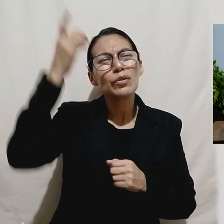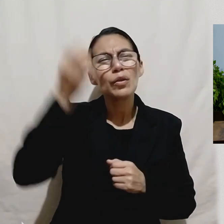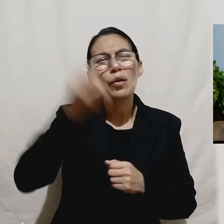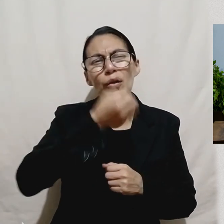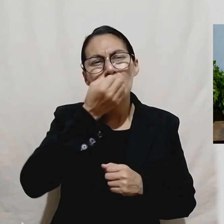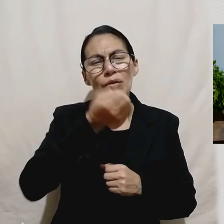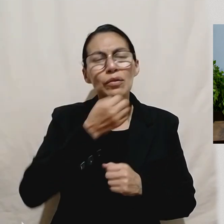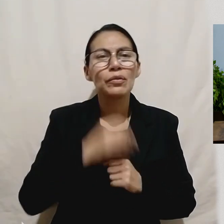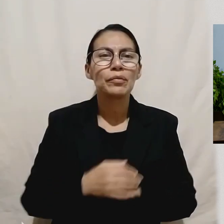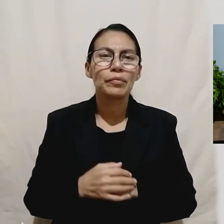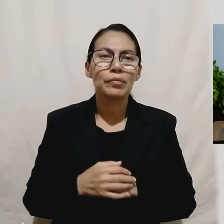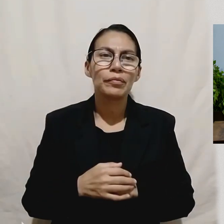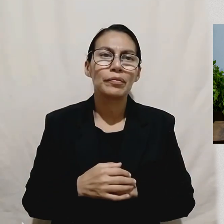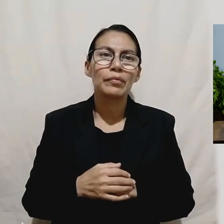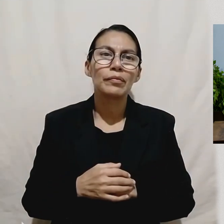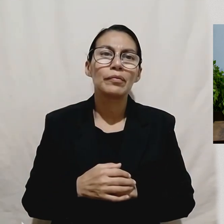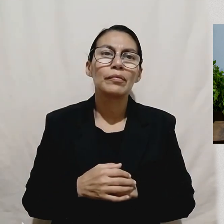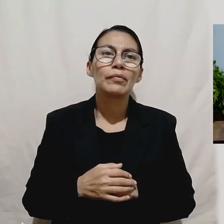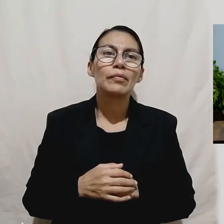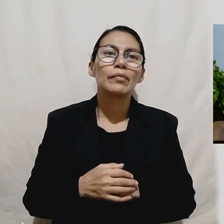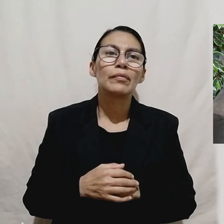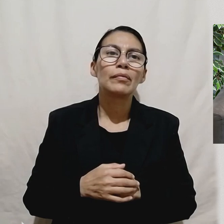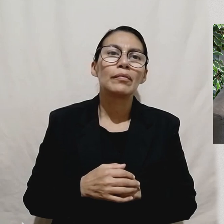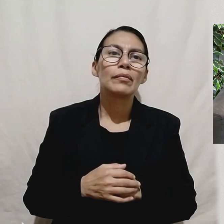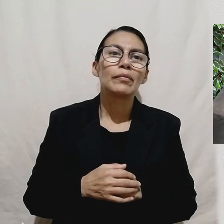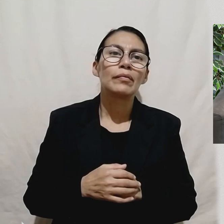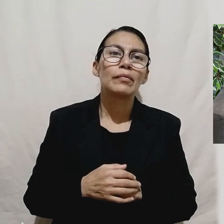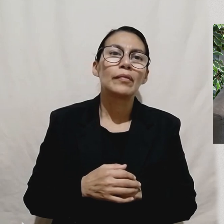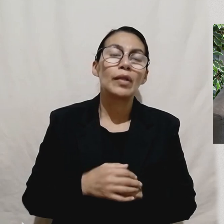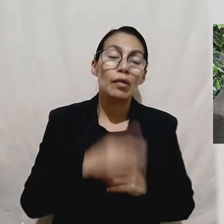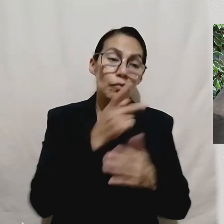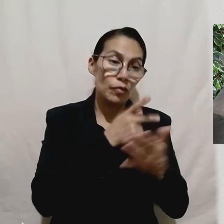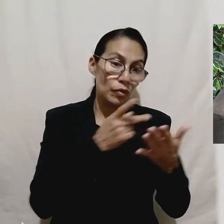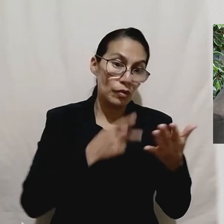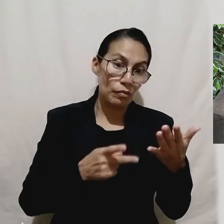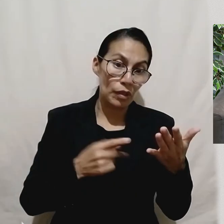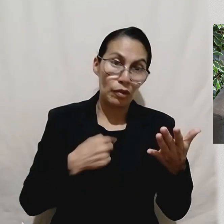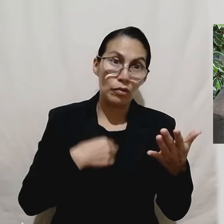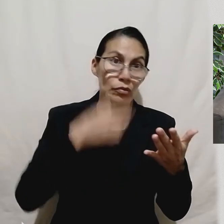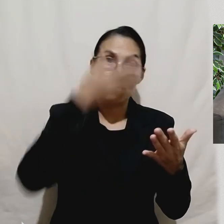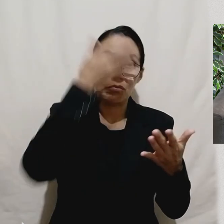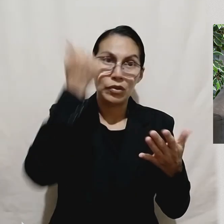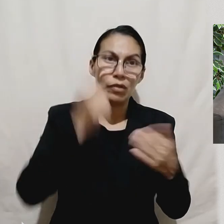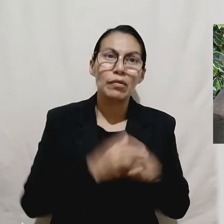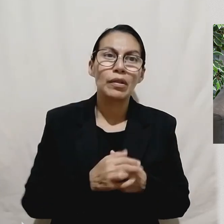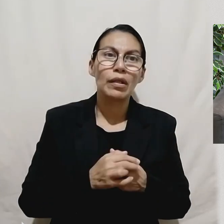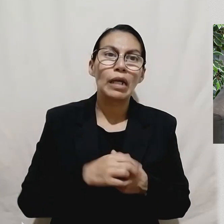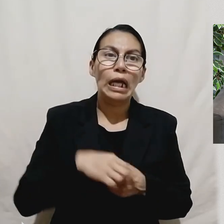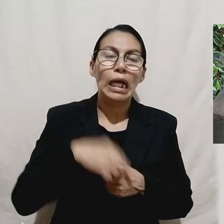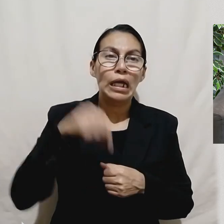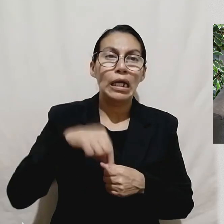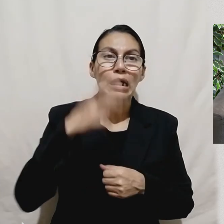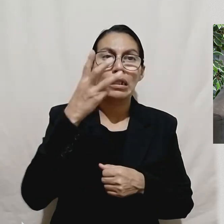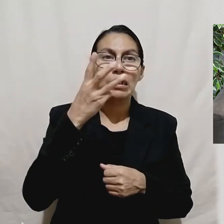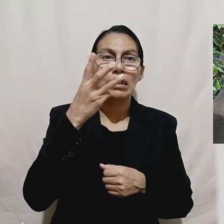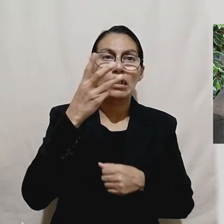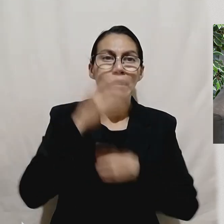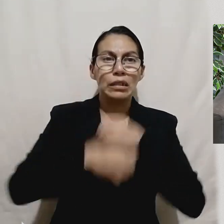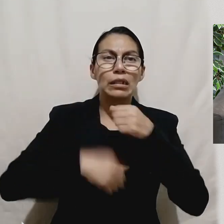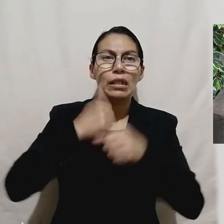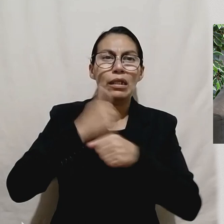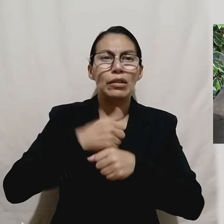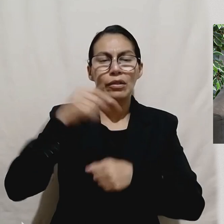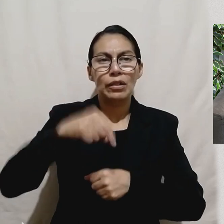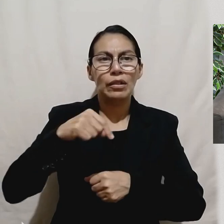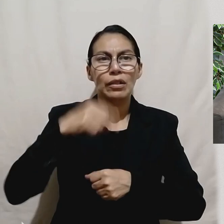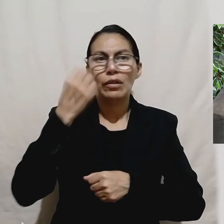Dios con Dios en oración yo no sabía de ese programa de hecho este llevo tres años aquí la uni pero